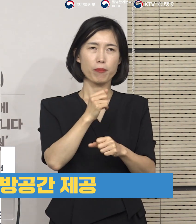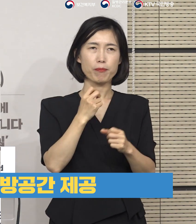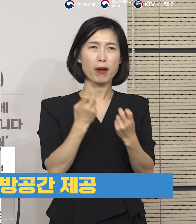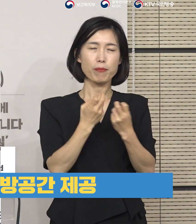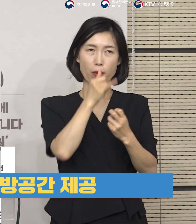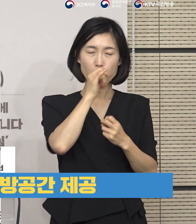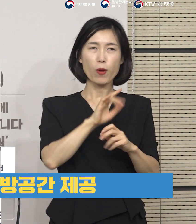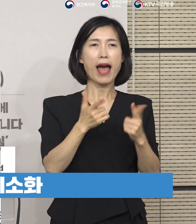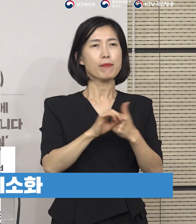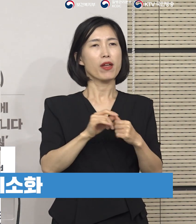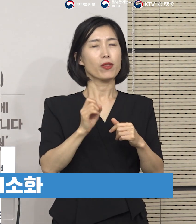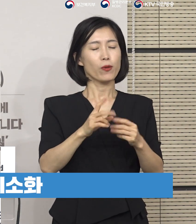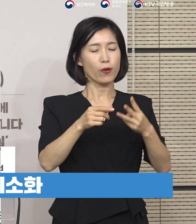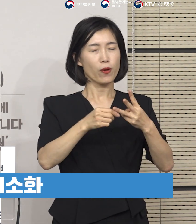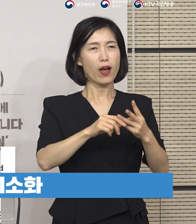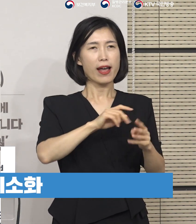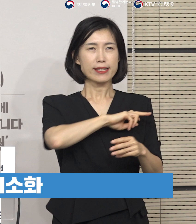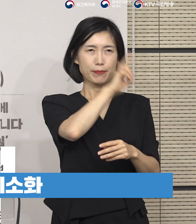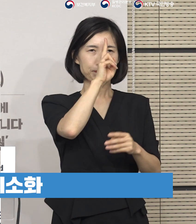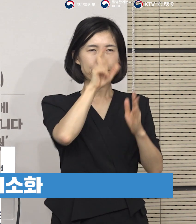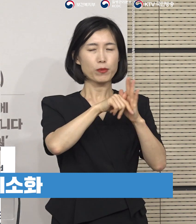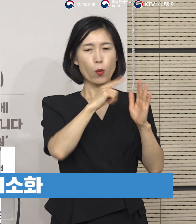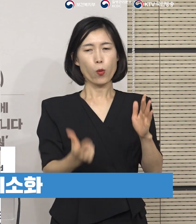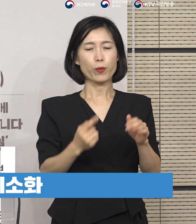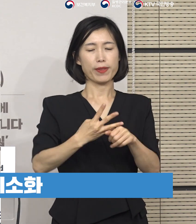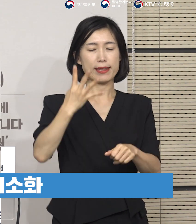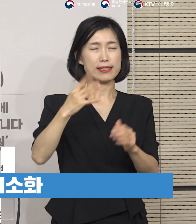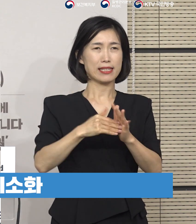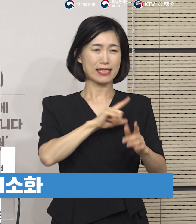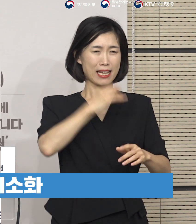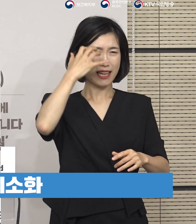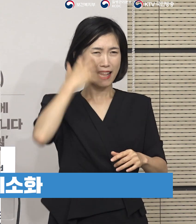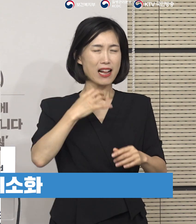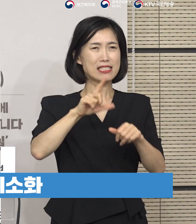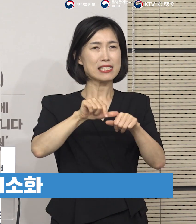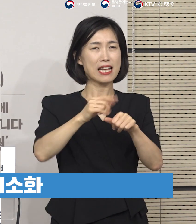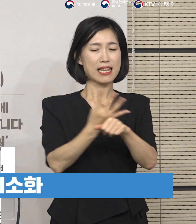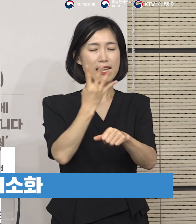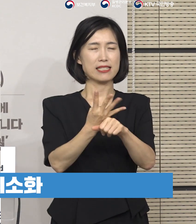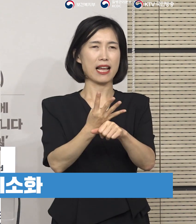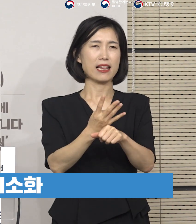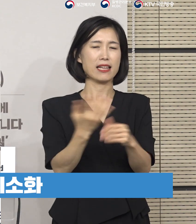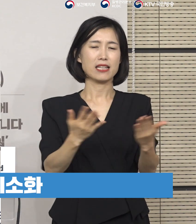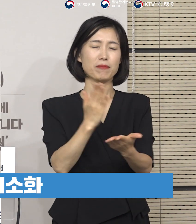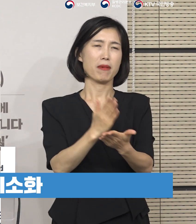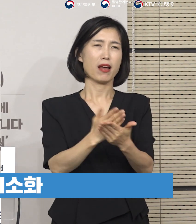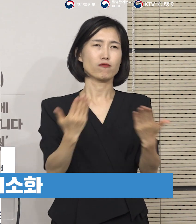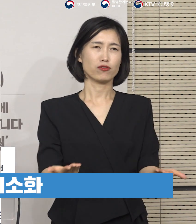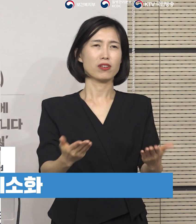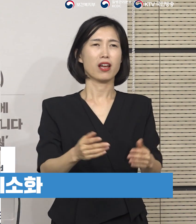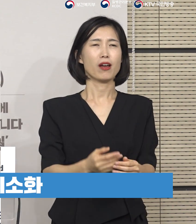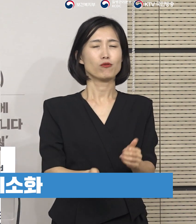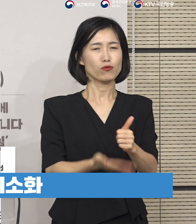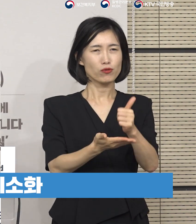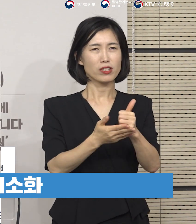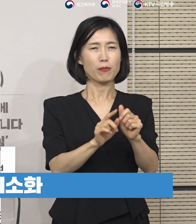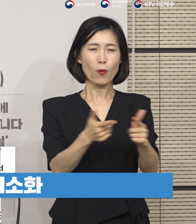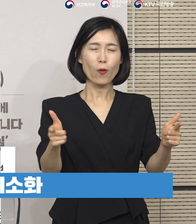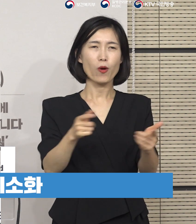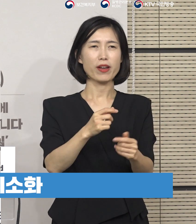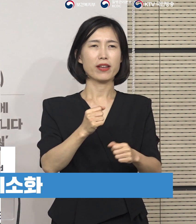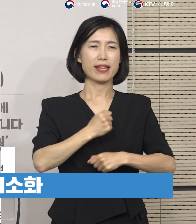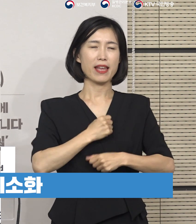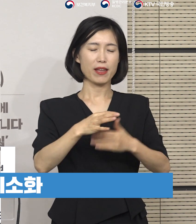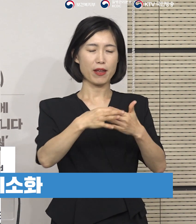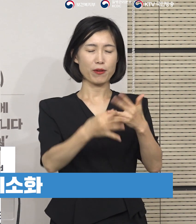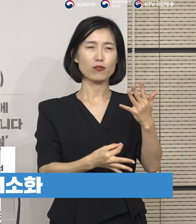오후 4시까지 정오부터 오후 4시까지의 가장 더운 시기를 최소화하는 운영을 최소화하는 방식도